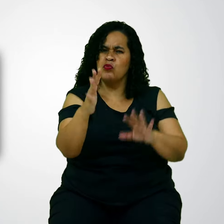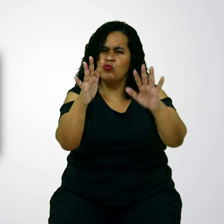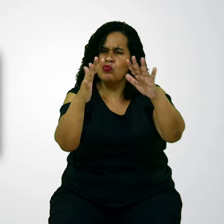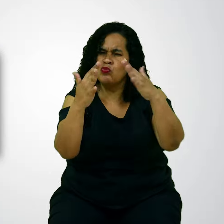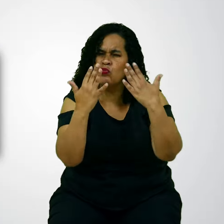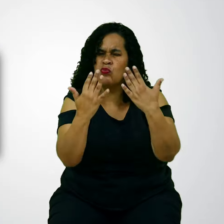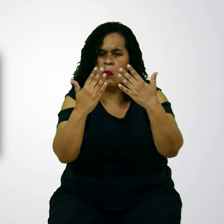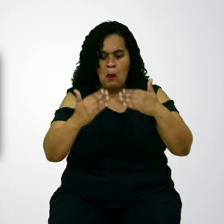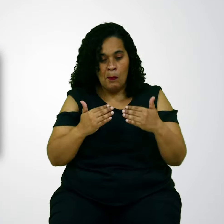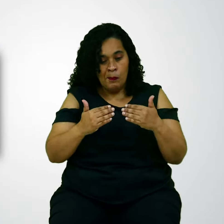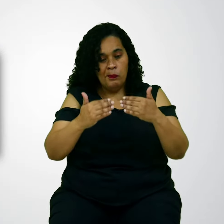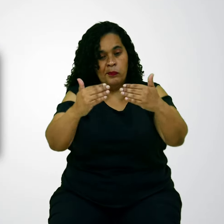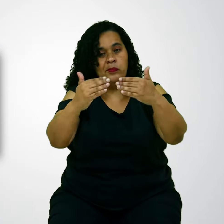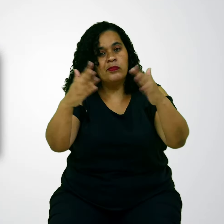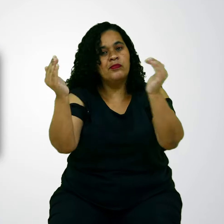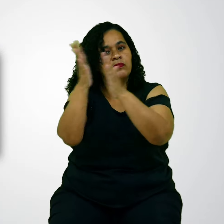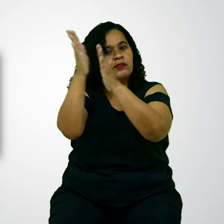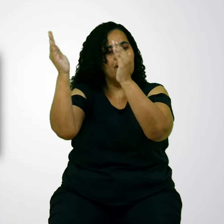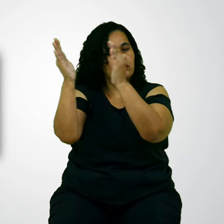Louvor, não é?